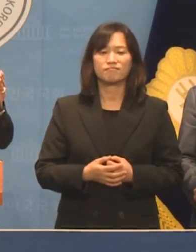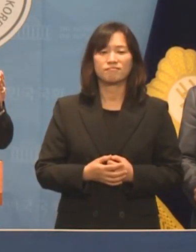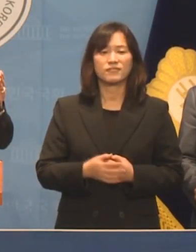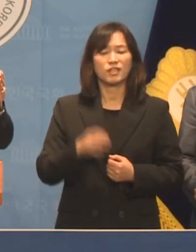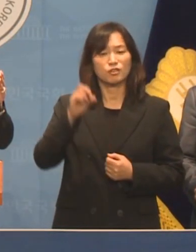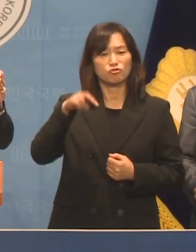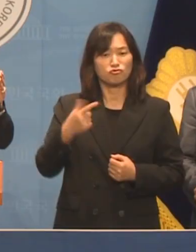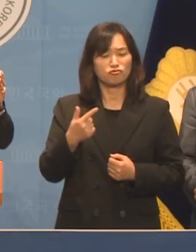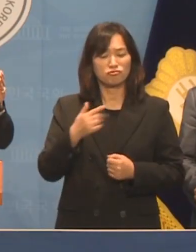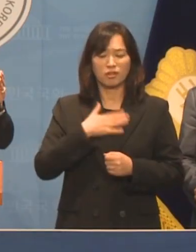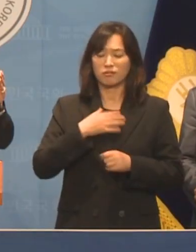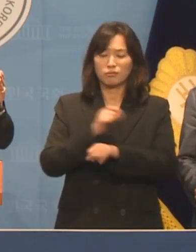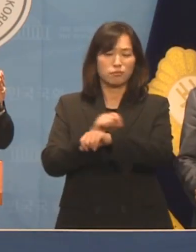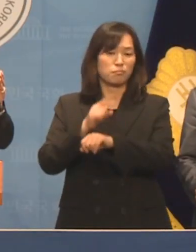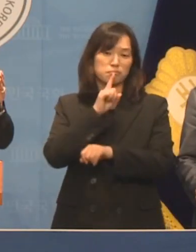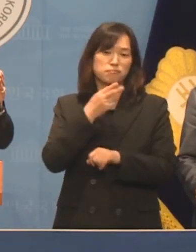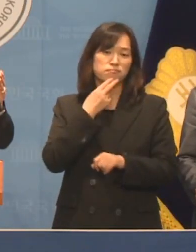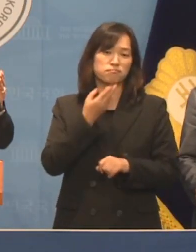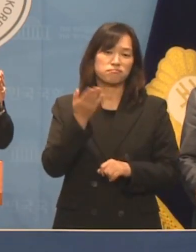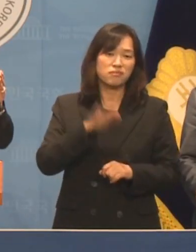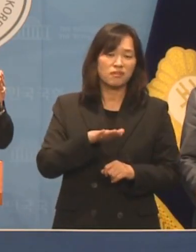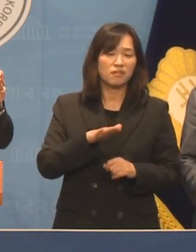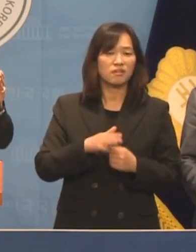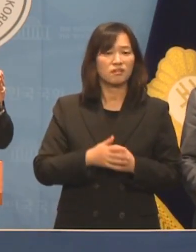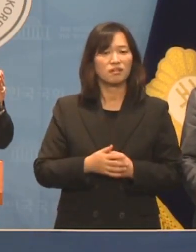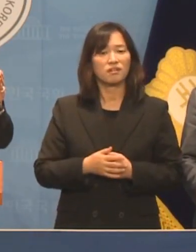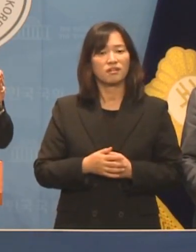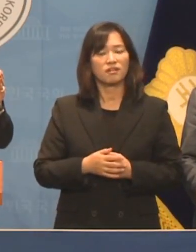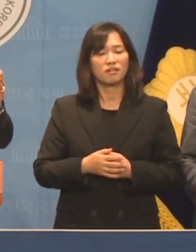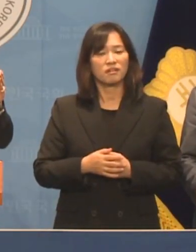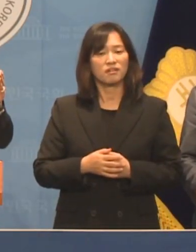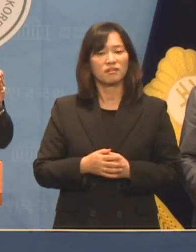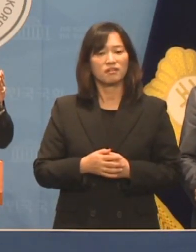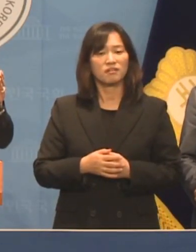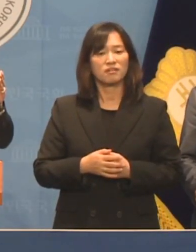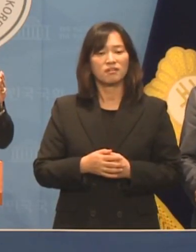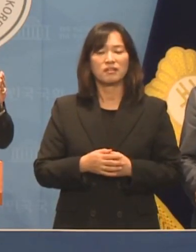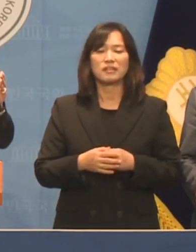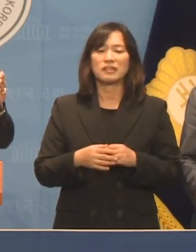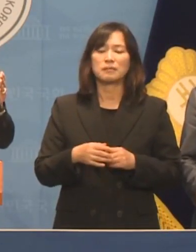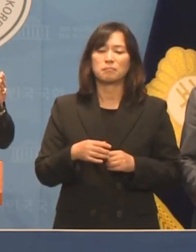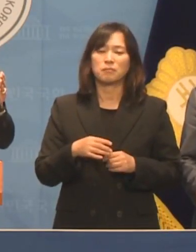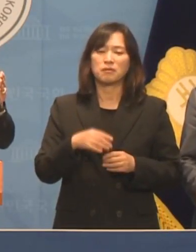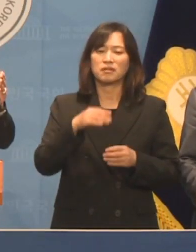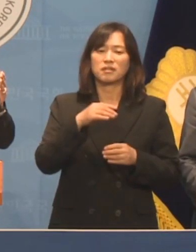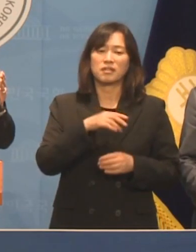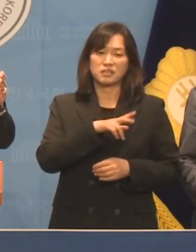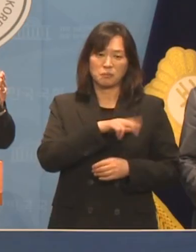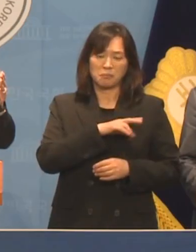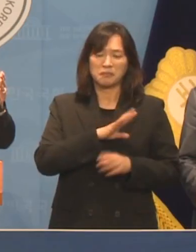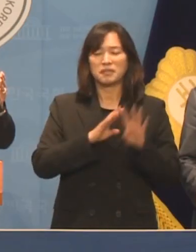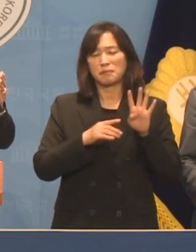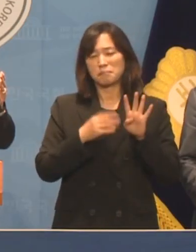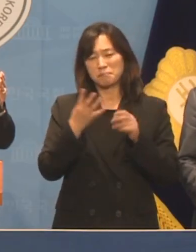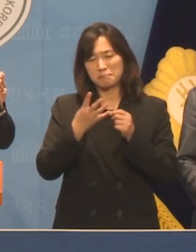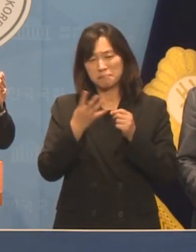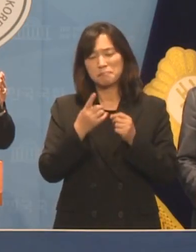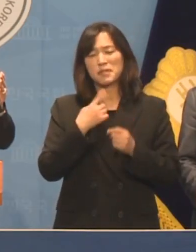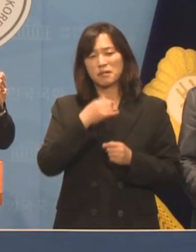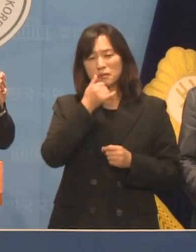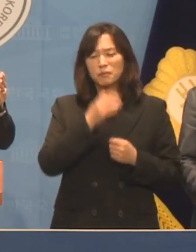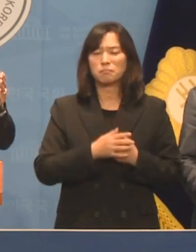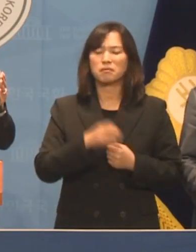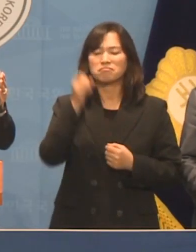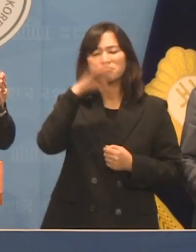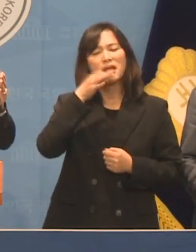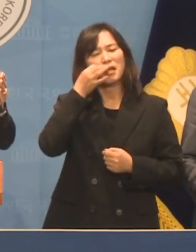윤한홍이도 특별히 나한테 뭐라 안 하던데. 김영선이 그냥 사선위원회에다가 뭐 경선 때도 열심히 뛰었는데 좀